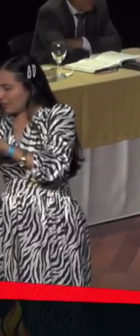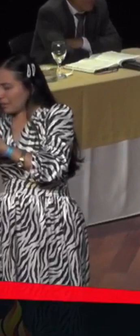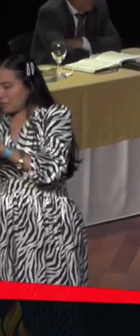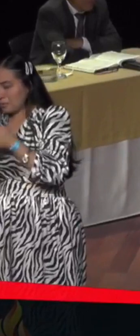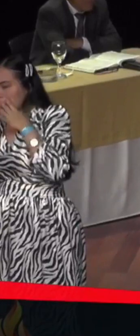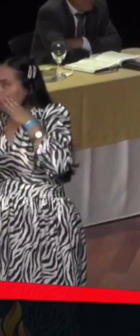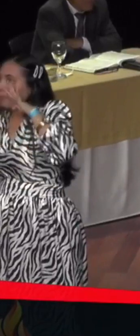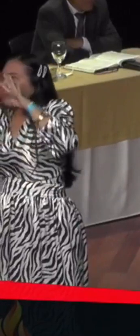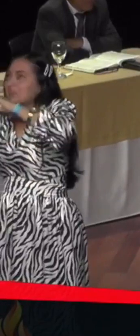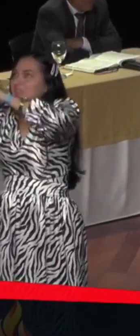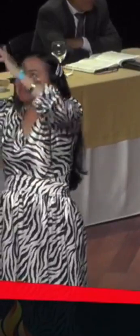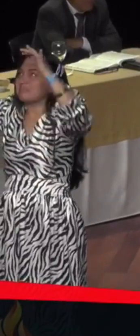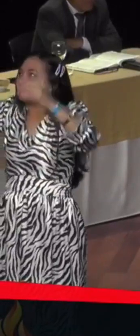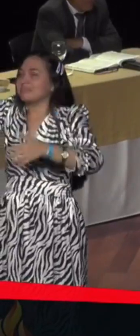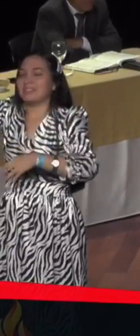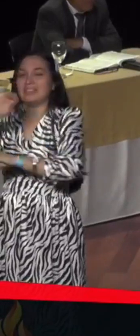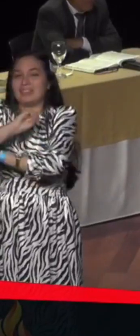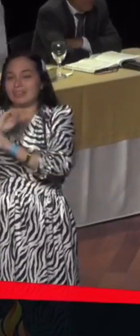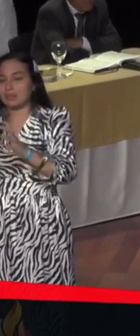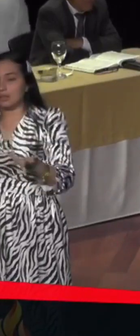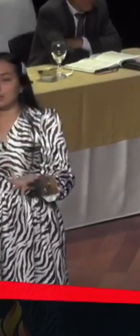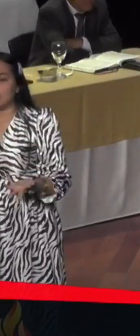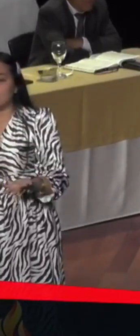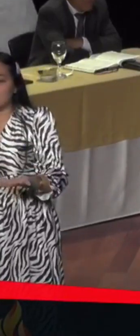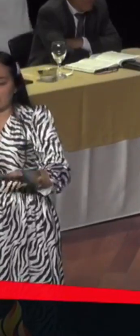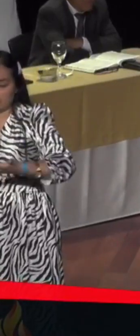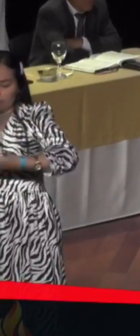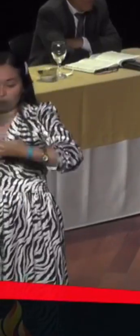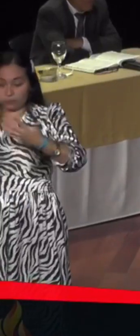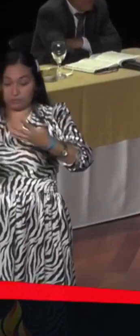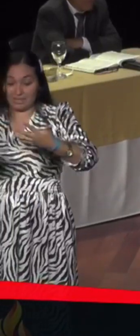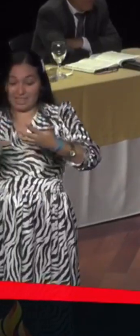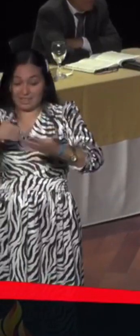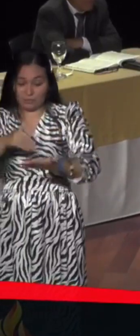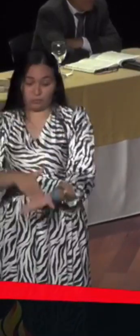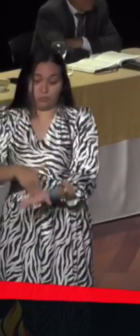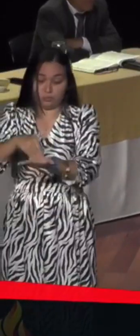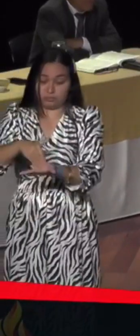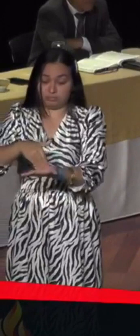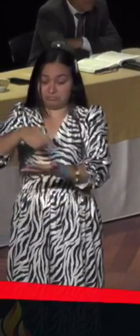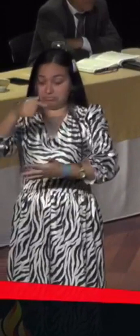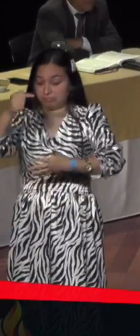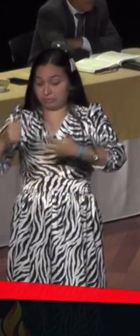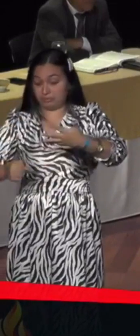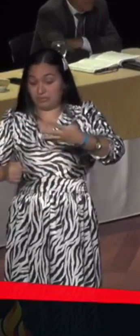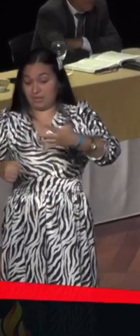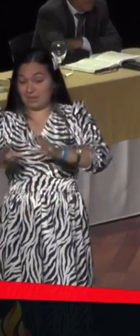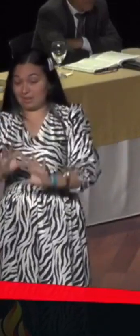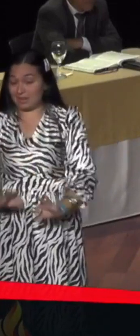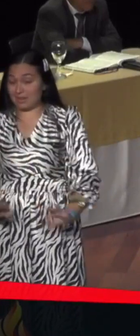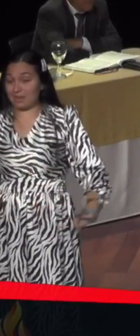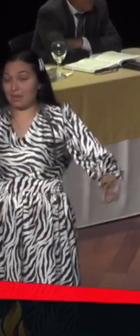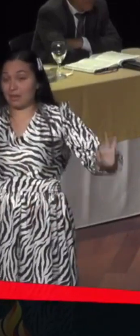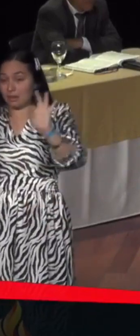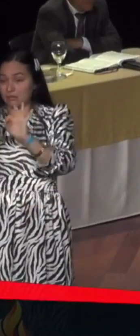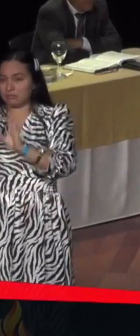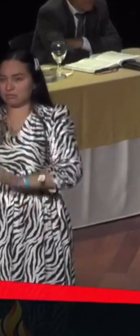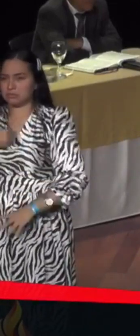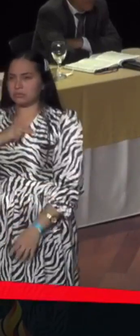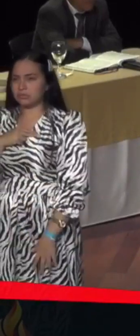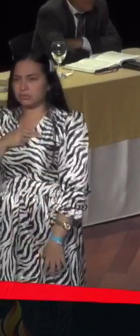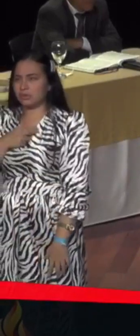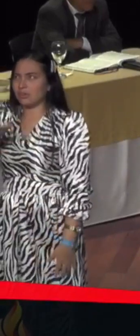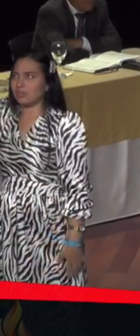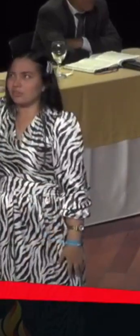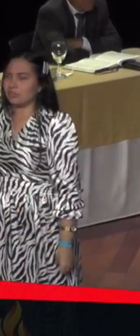Es algo que no podemos quitar de nuestras vidas. Porque si queremos agradar a Kadosh, que es el